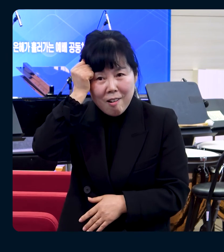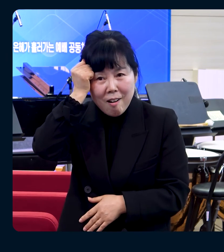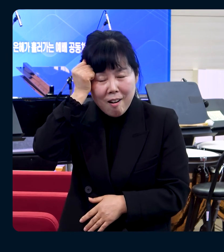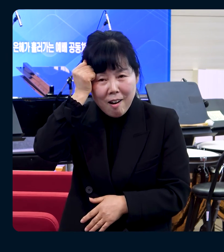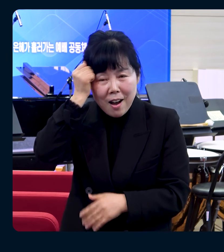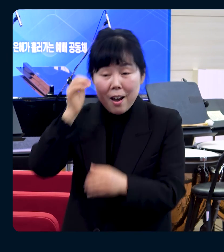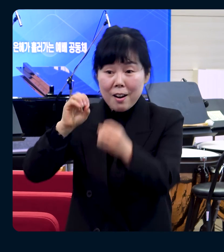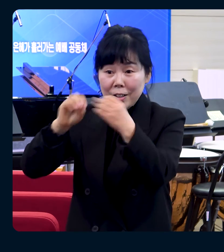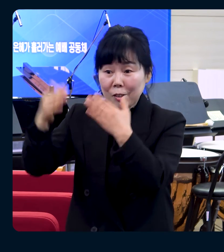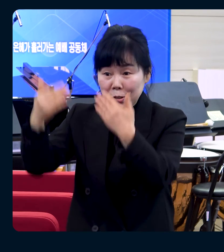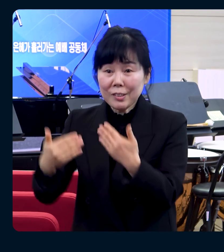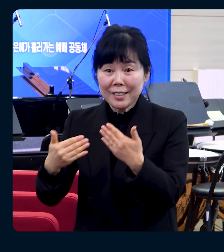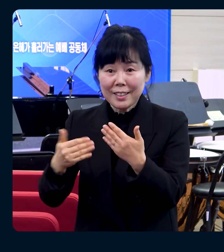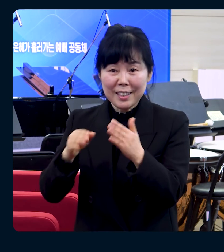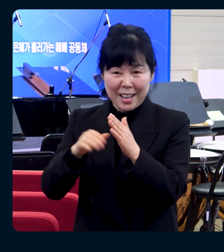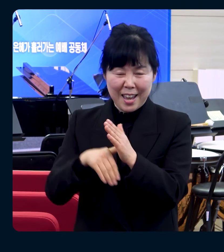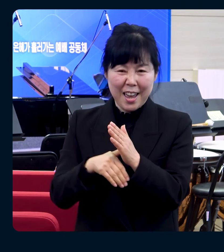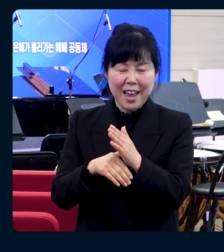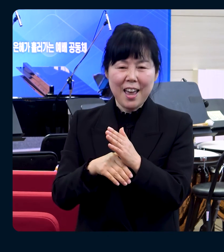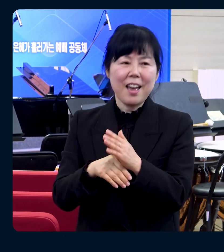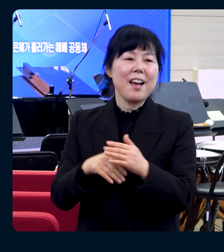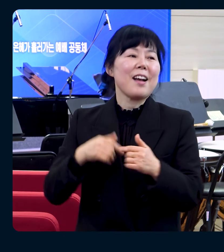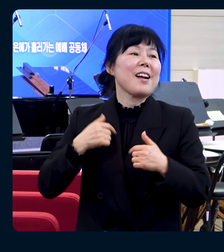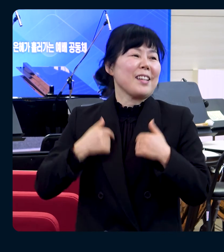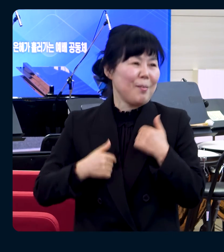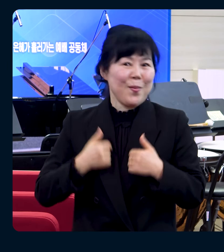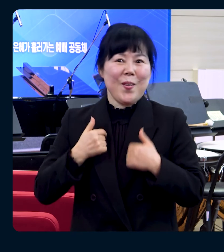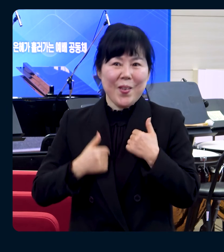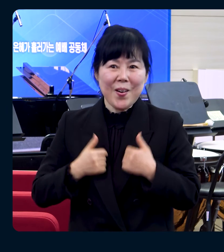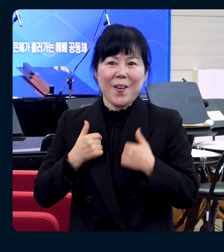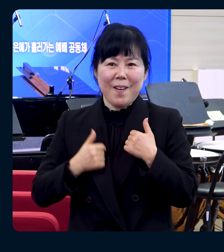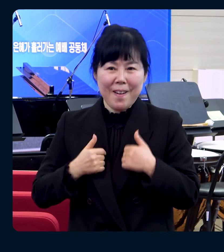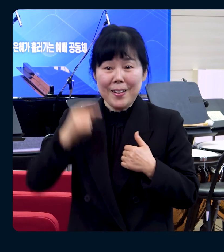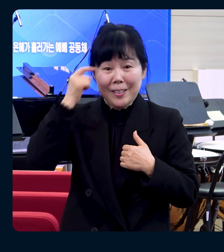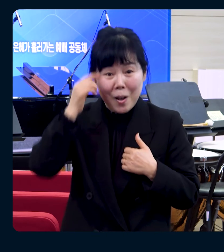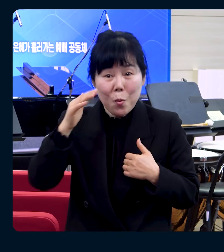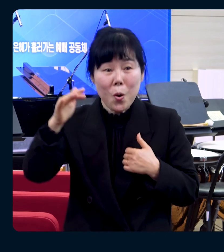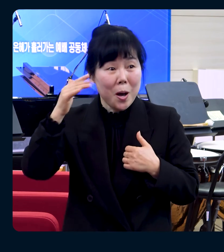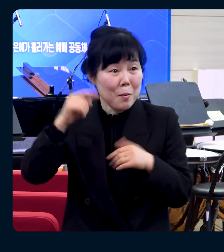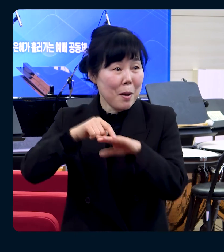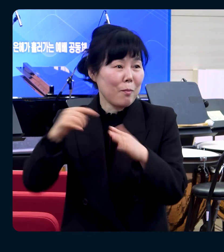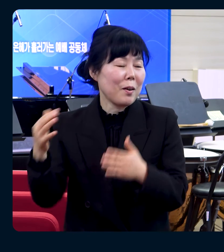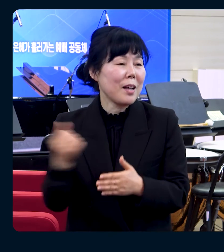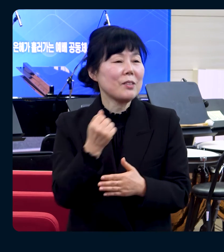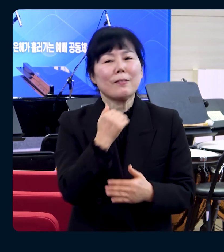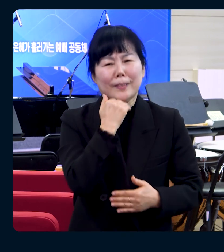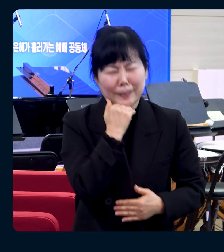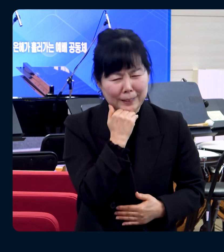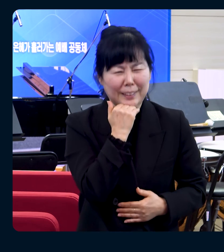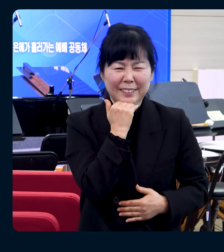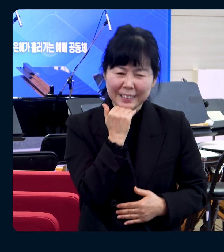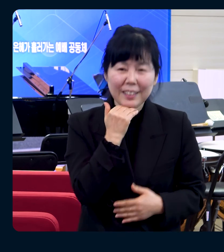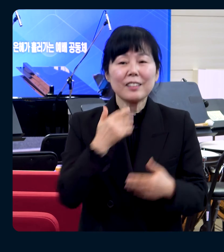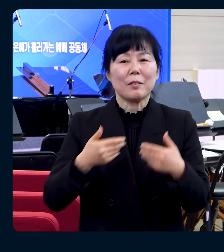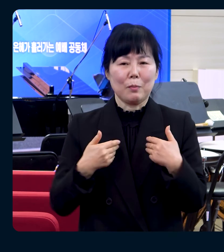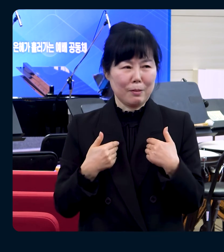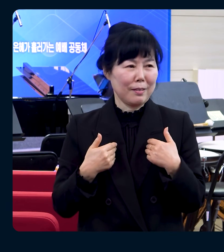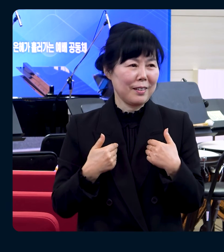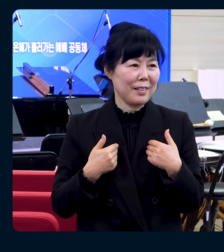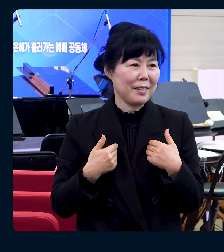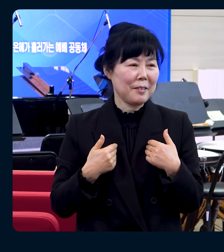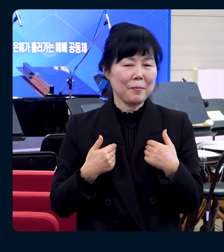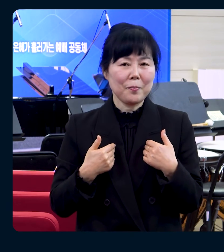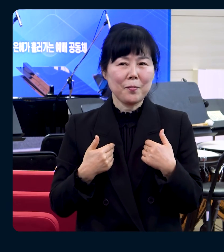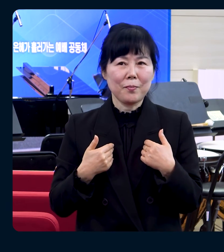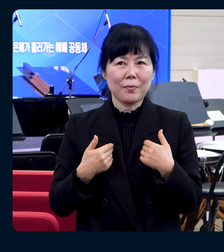생각하면서 정말 그때 온전히 기뻐할 수 있도록 그렇게 견디세요. 기다리세요.